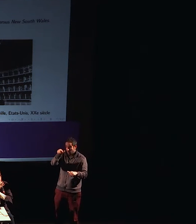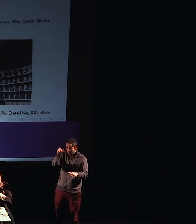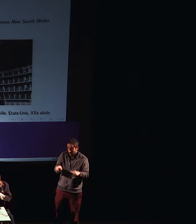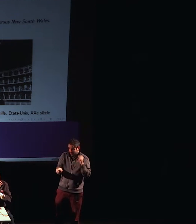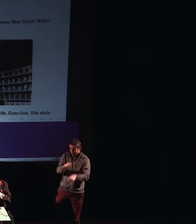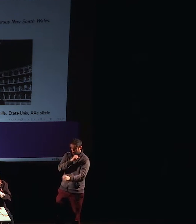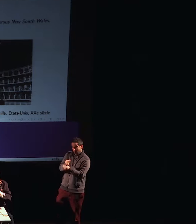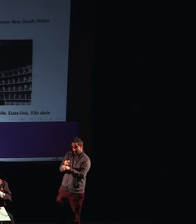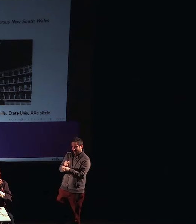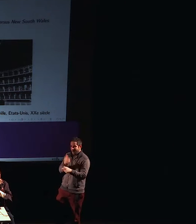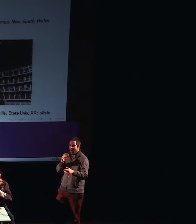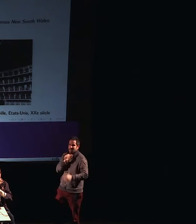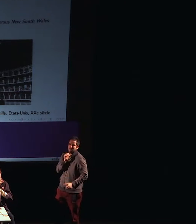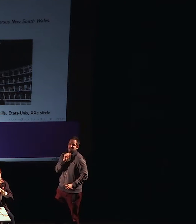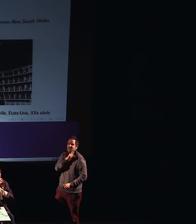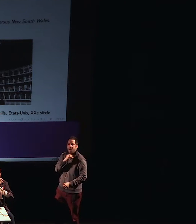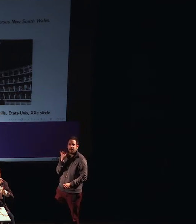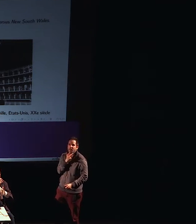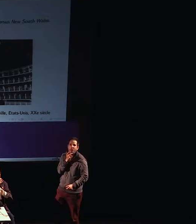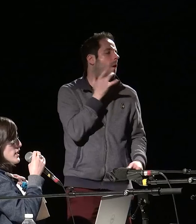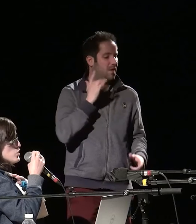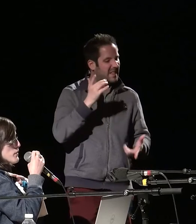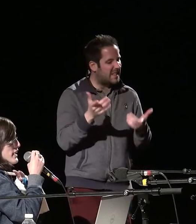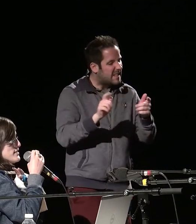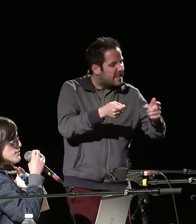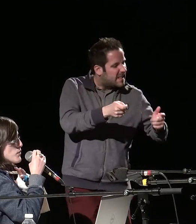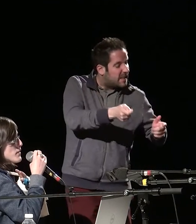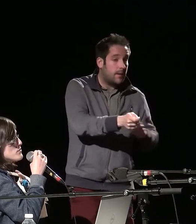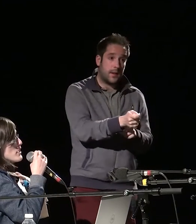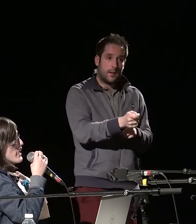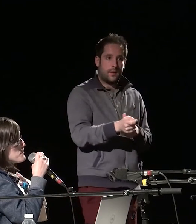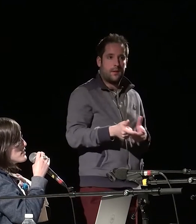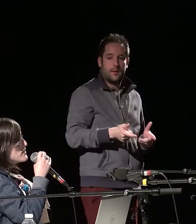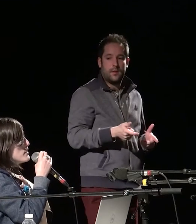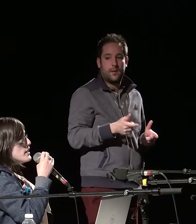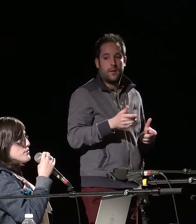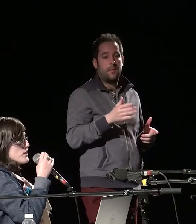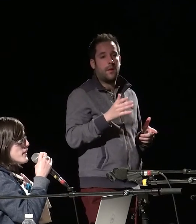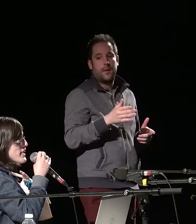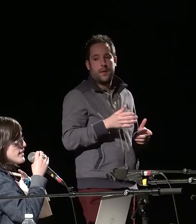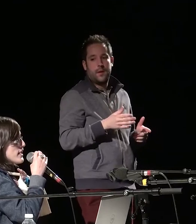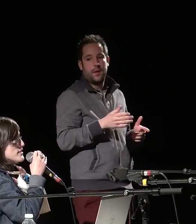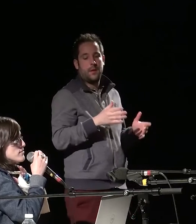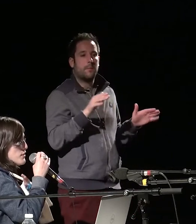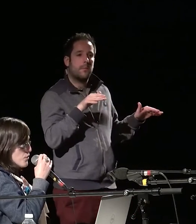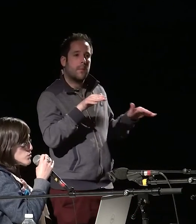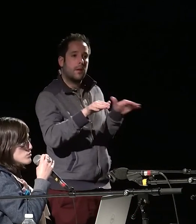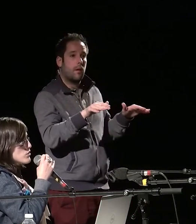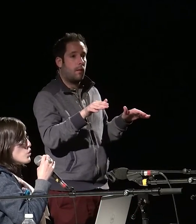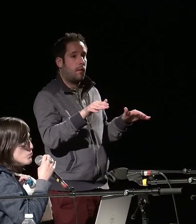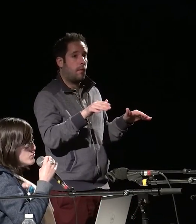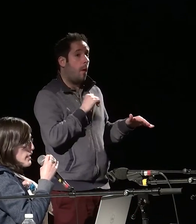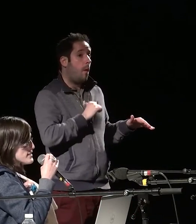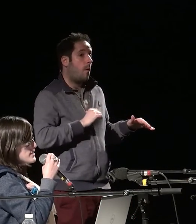ce condamné-là, pour donner exemple et pour montrer de manière extrêmement, de manière très très